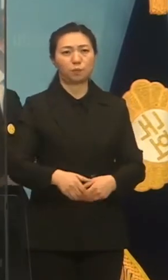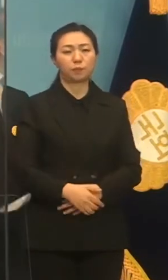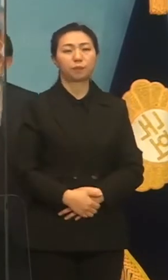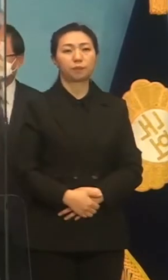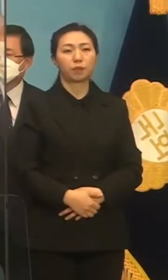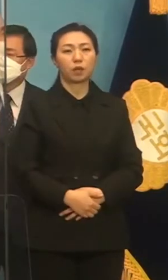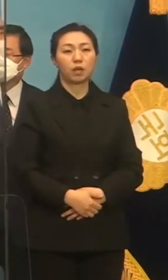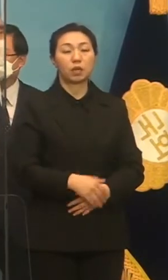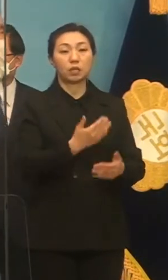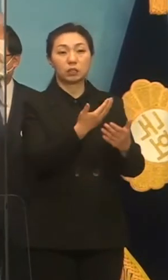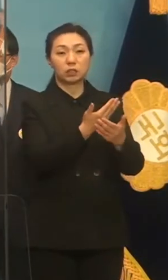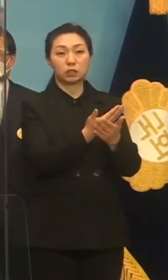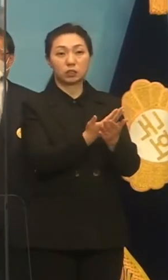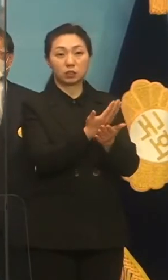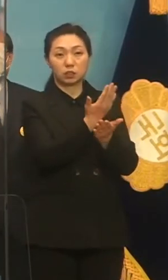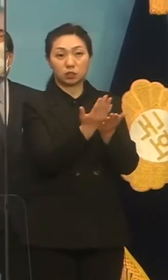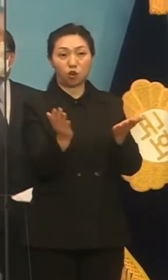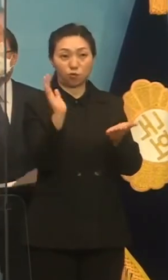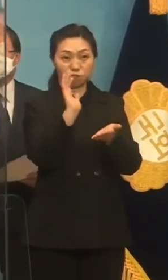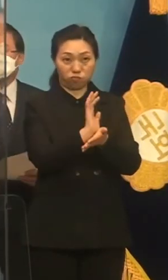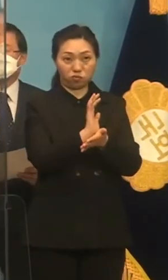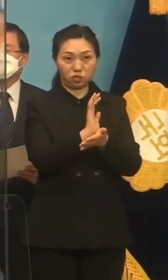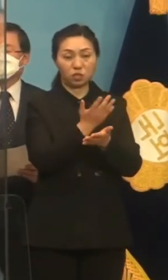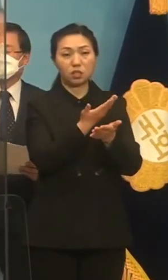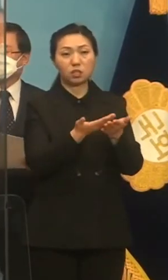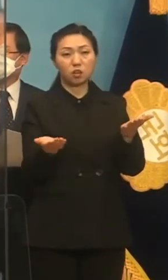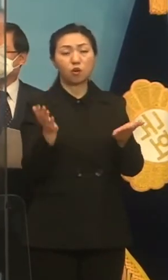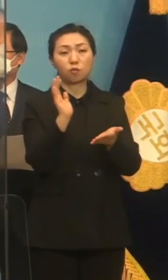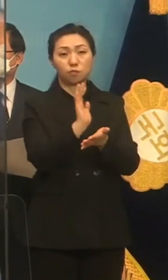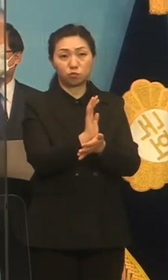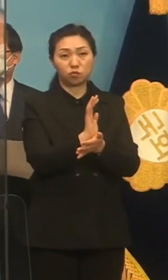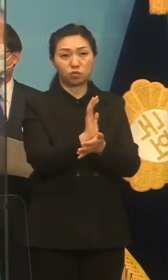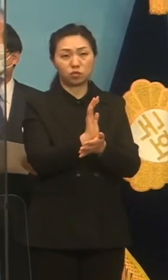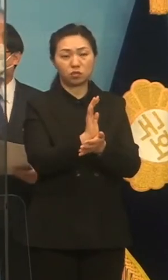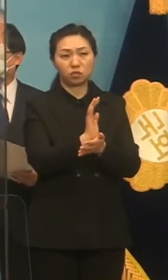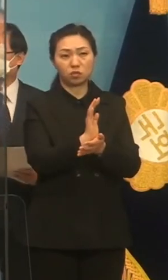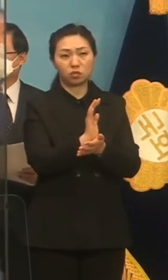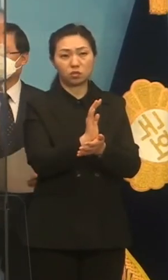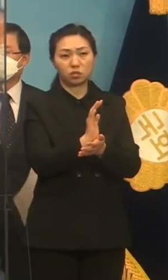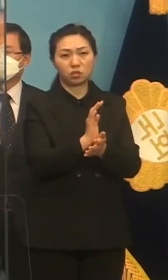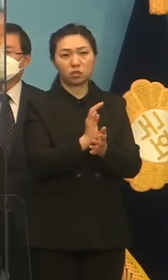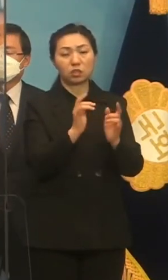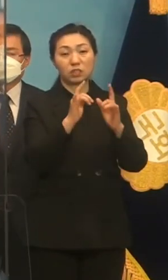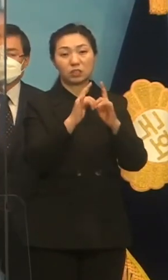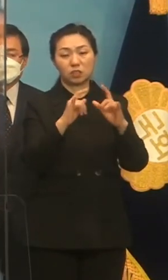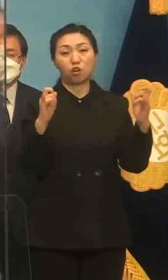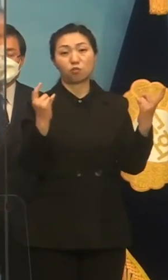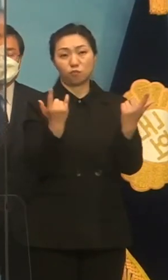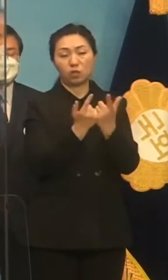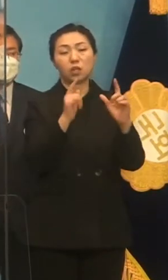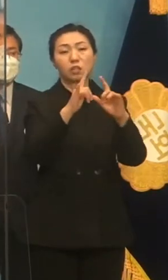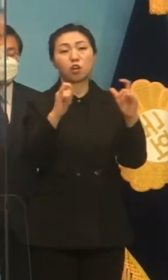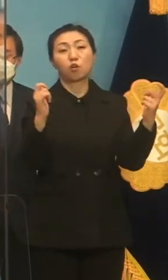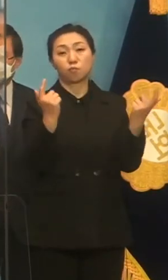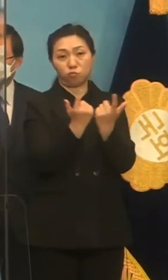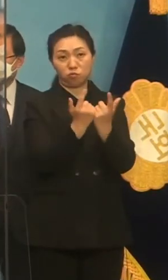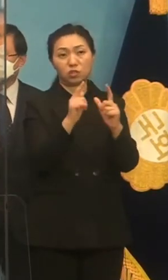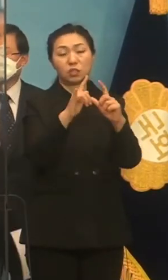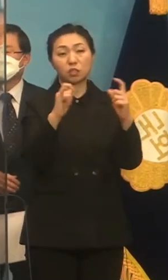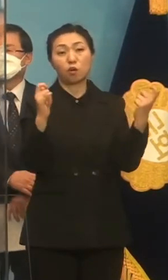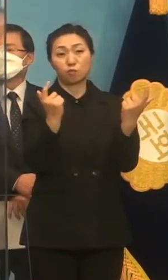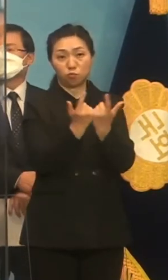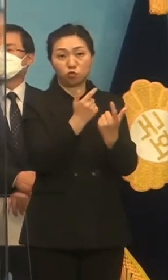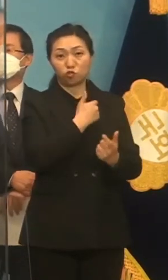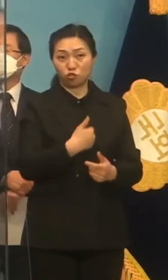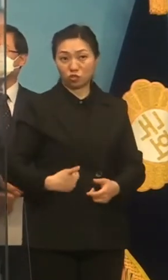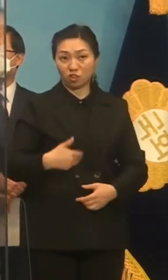lover 의 김영제 회원님이 갑상선 절 활용한 실패했습니다 새로운 시장이